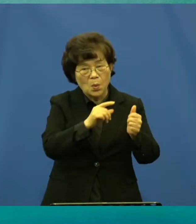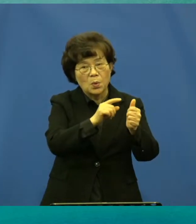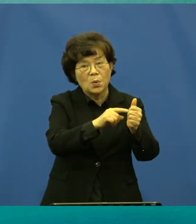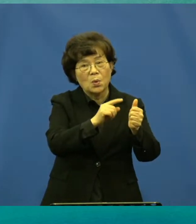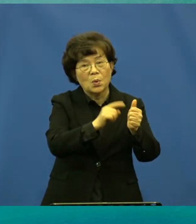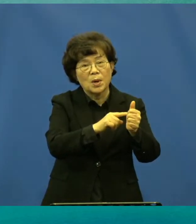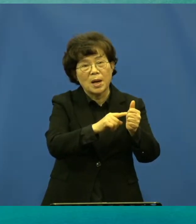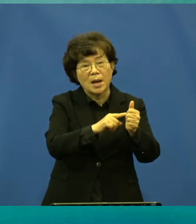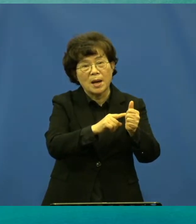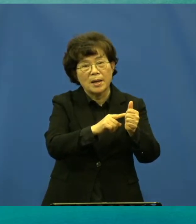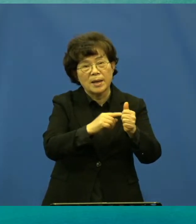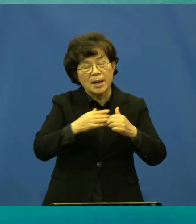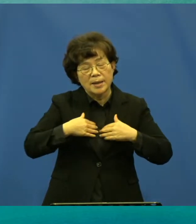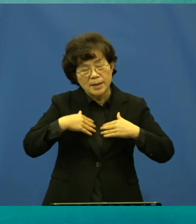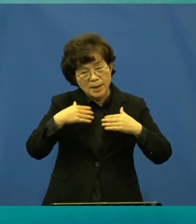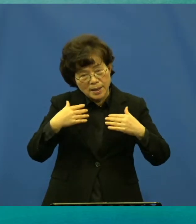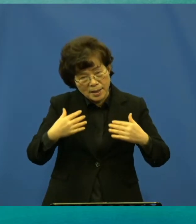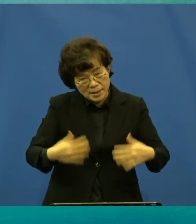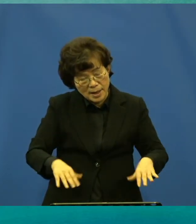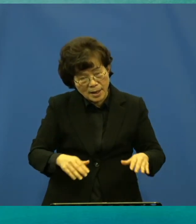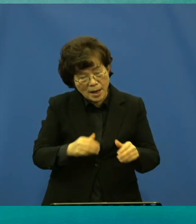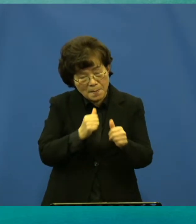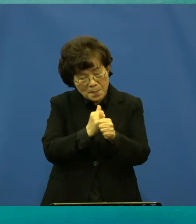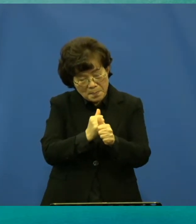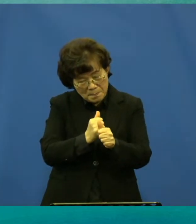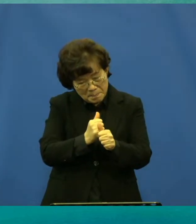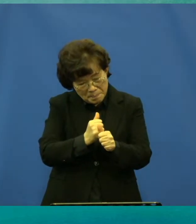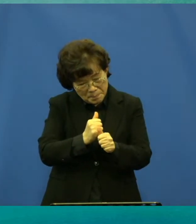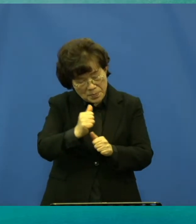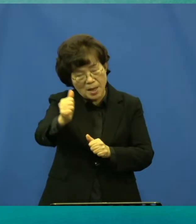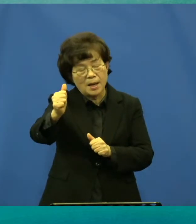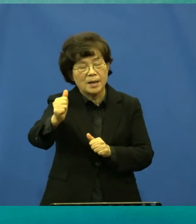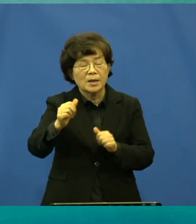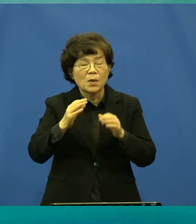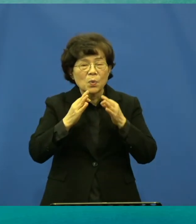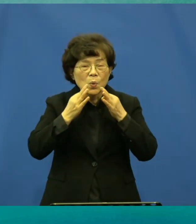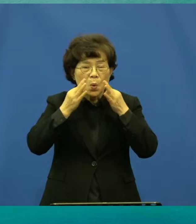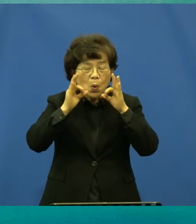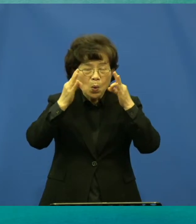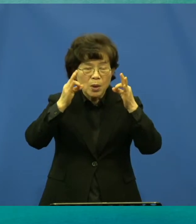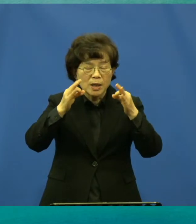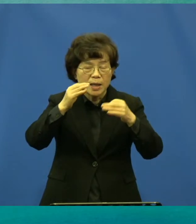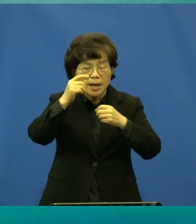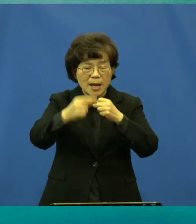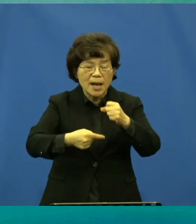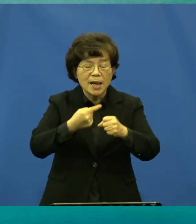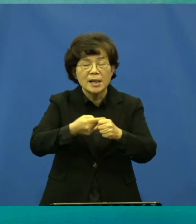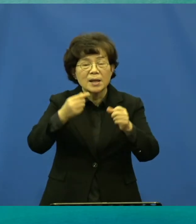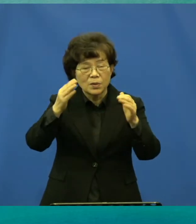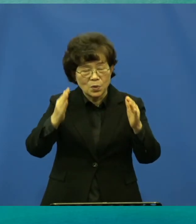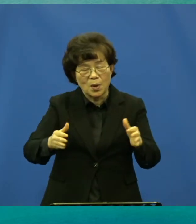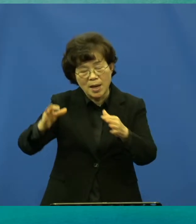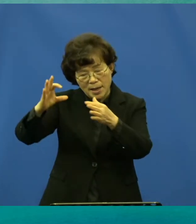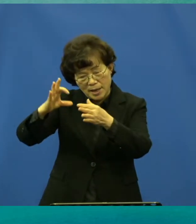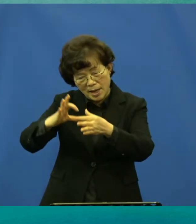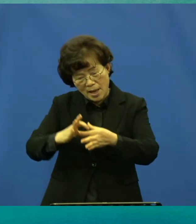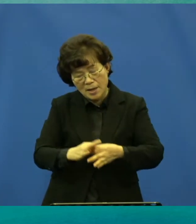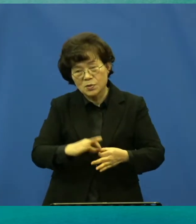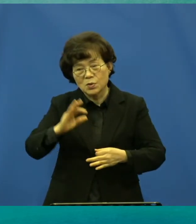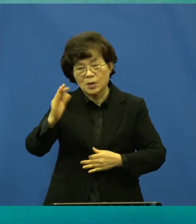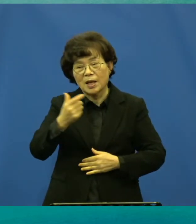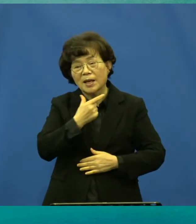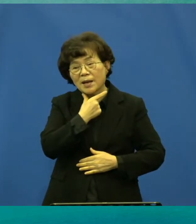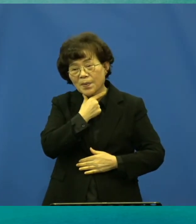요나의 그 연약함을 극복해내는 이 노력이 이 한 해 동안 우리 안에 있어야 될